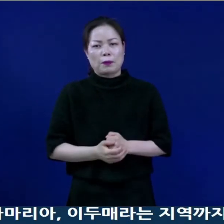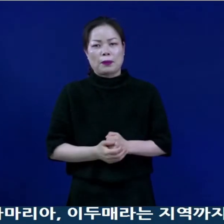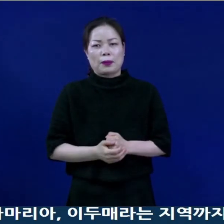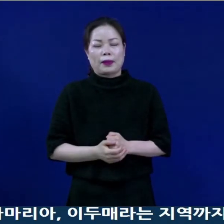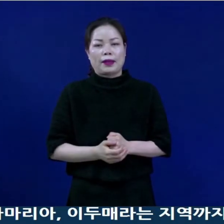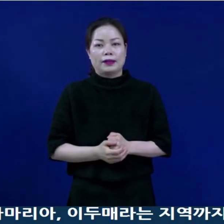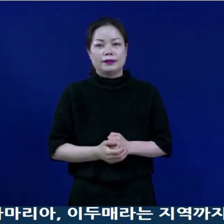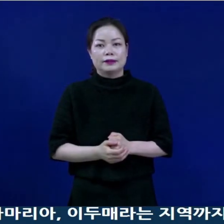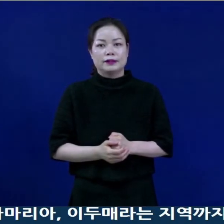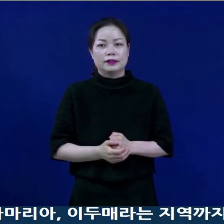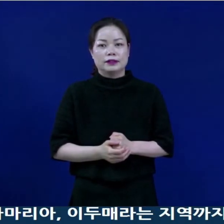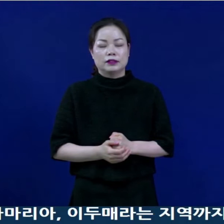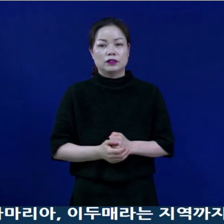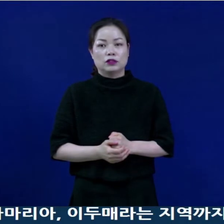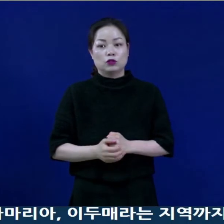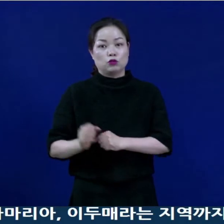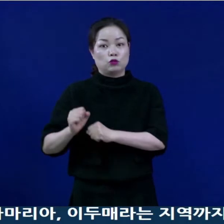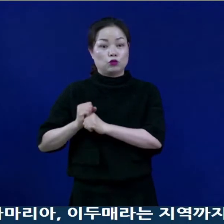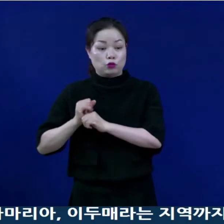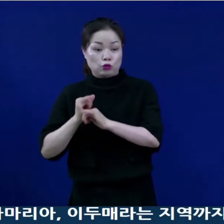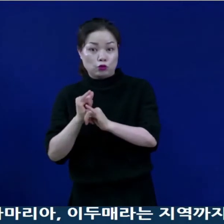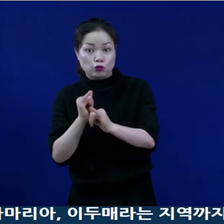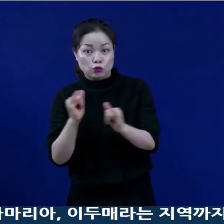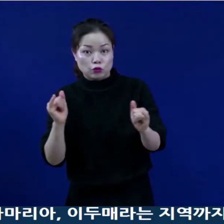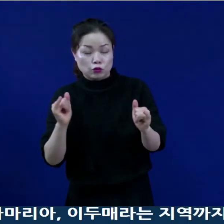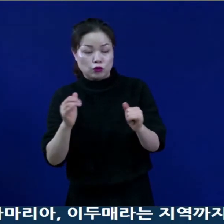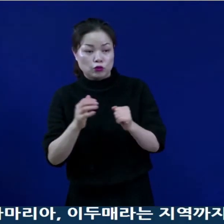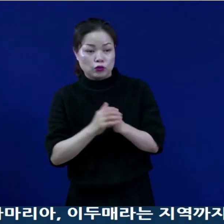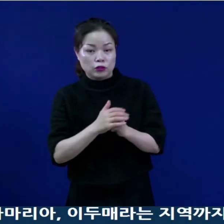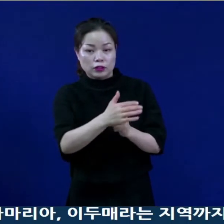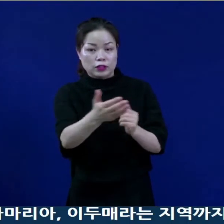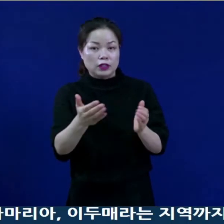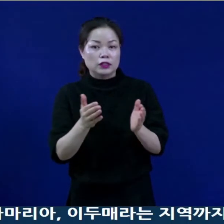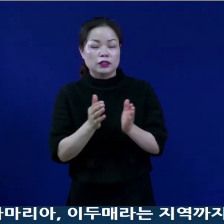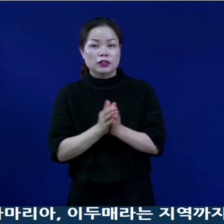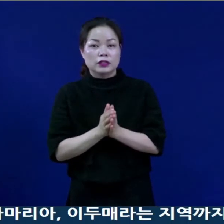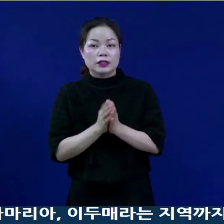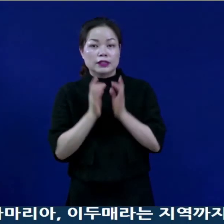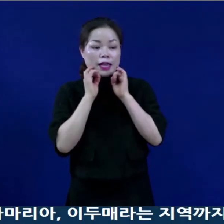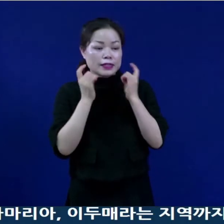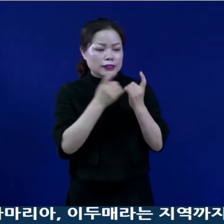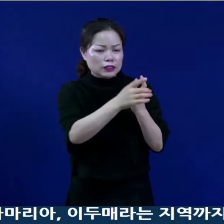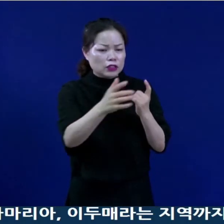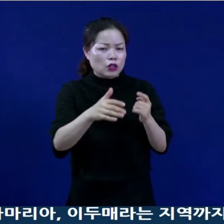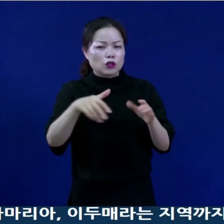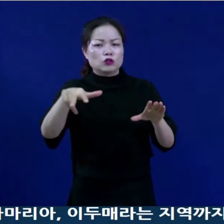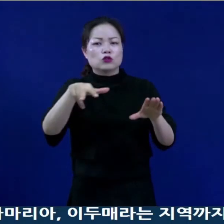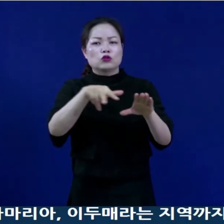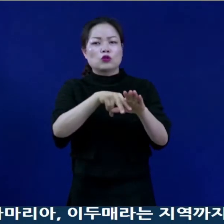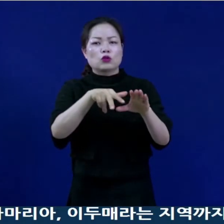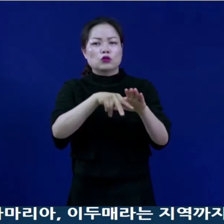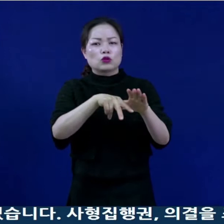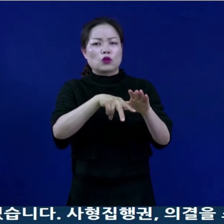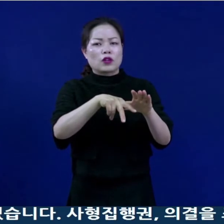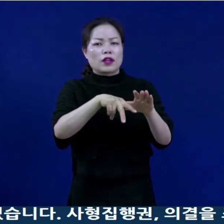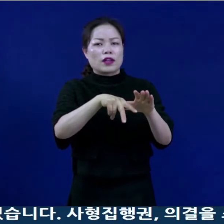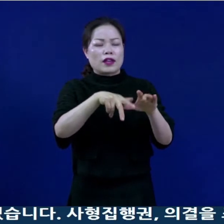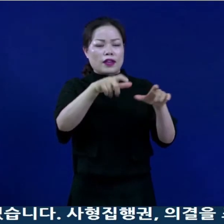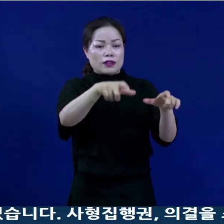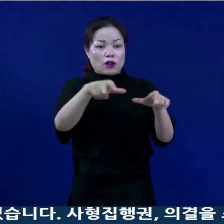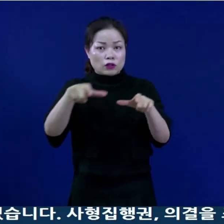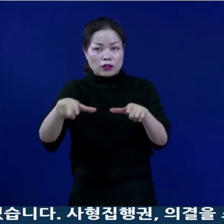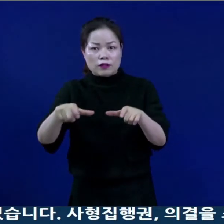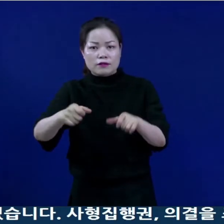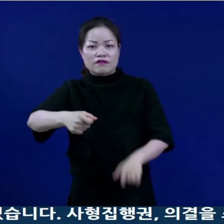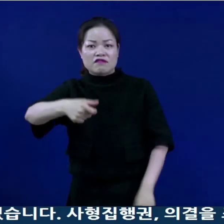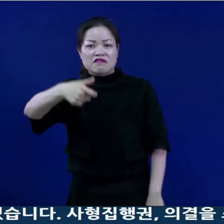그야말로 군사 혹은 사법 혹은 심지어 종교의 영역까지 그는